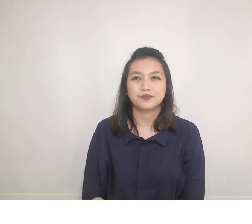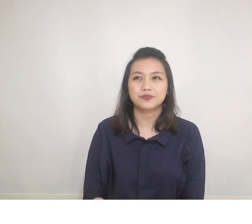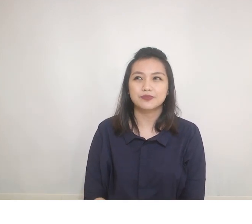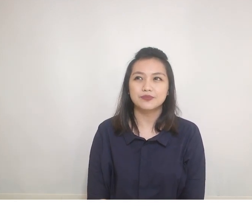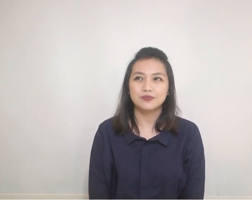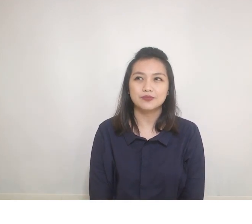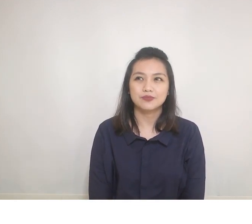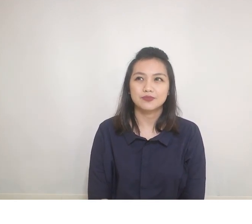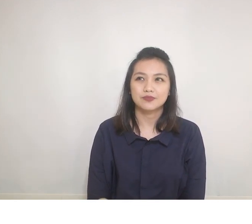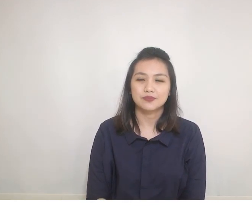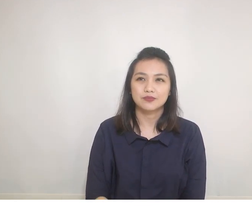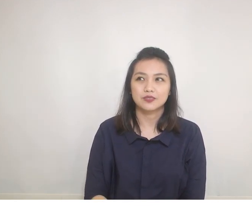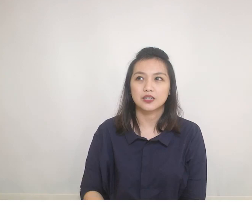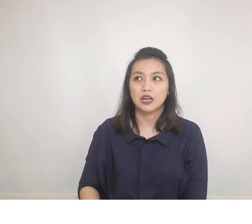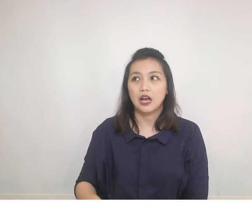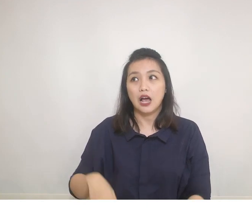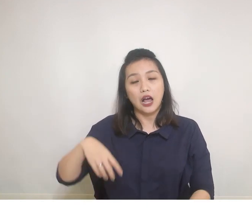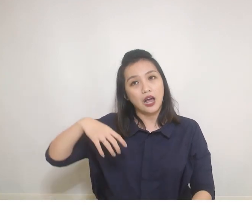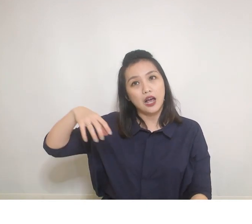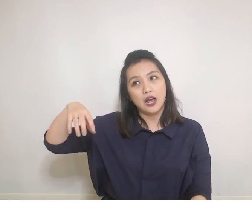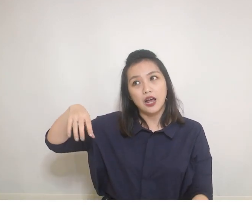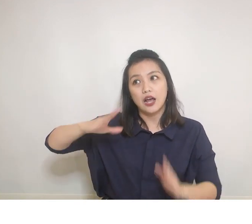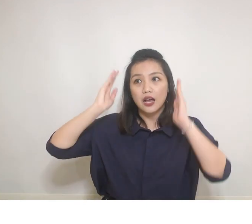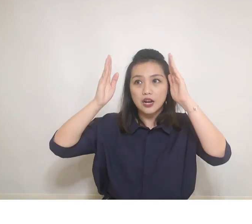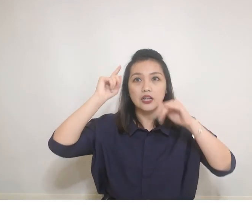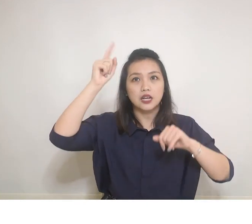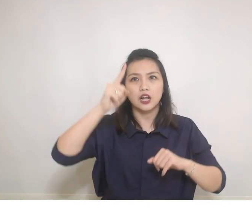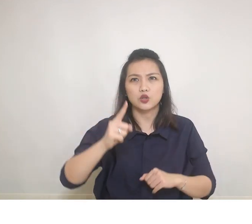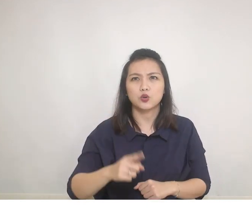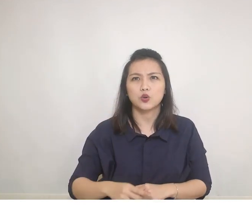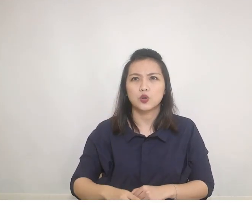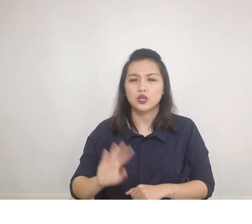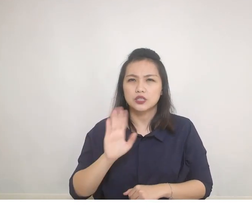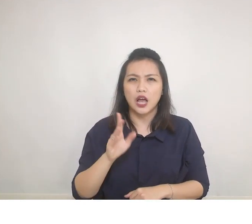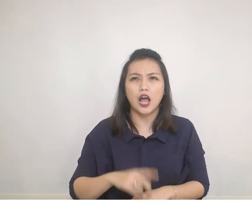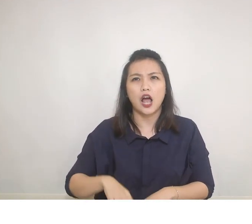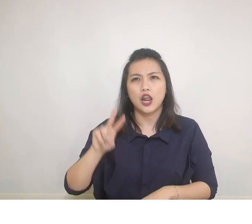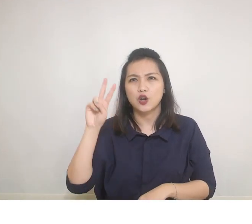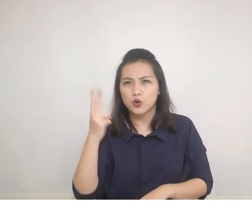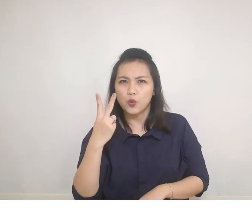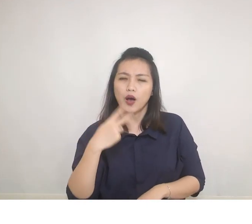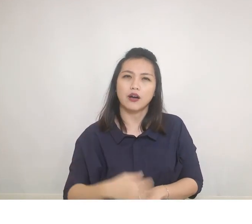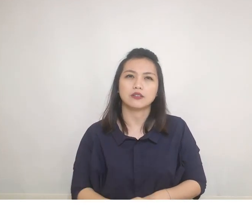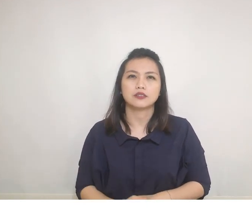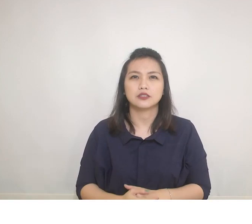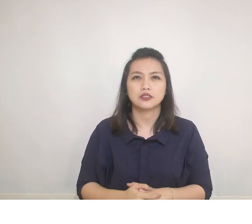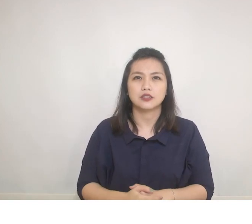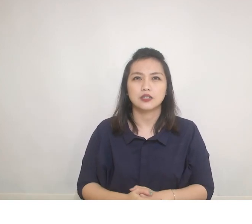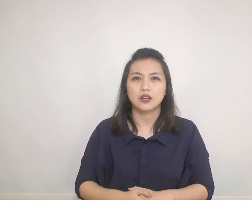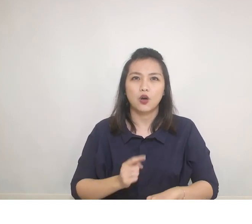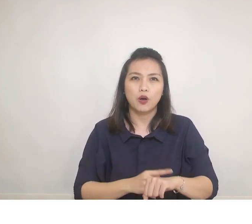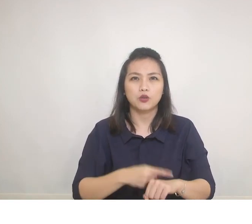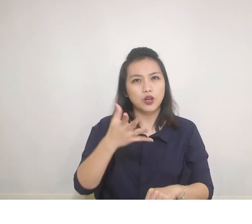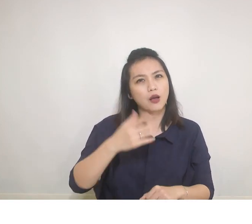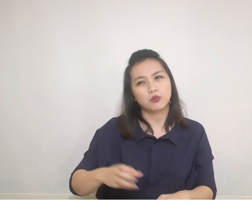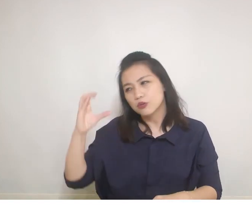saya ngurusin ini, itu, ini, saya ini wanita karier, saya ini pria karier, saya ini harus punya gini, punya target ini, itu.